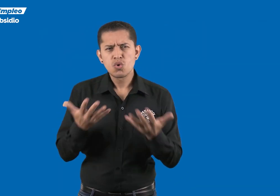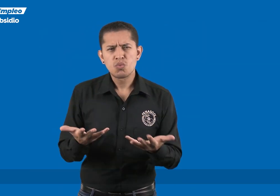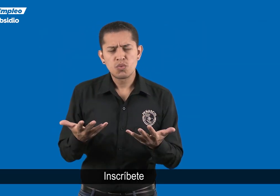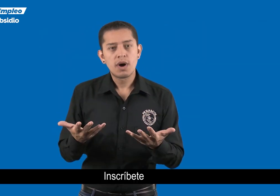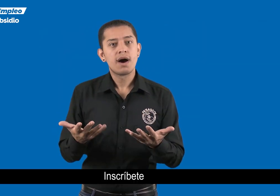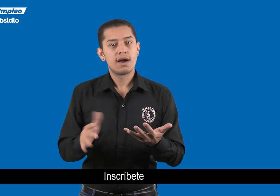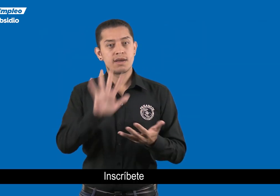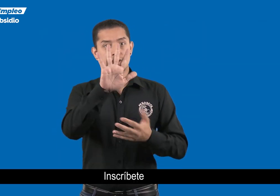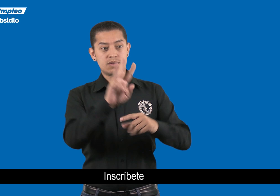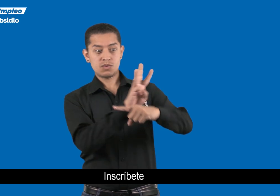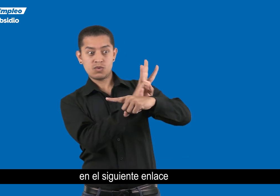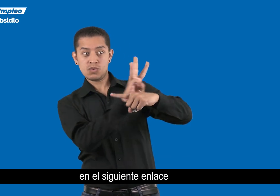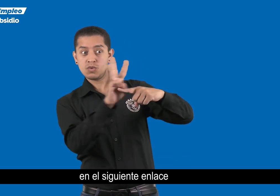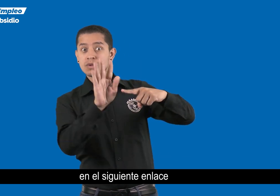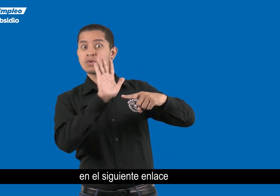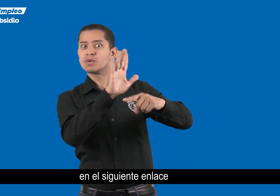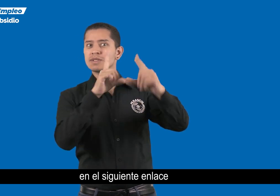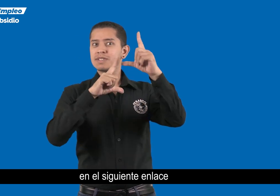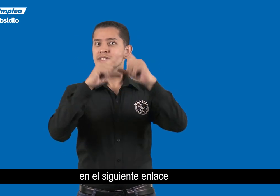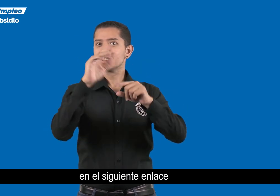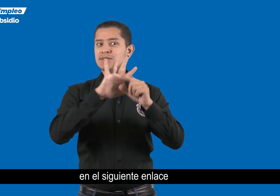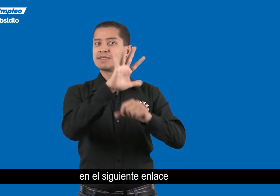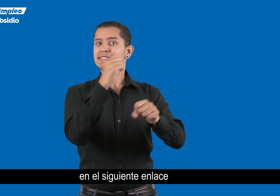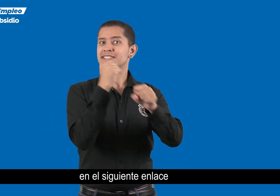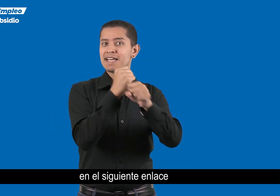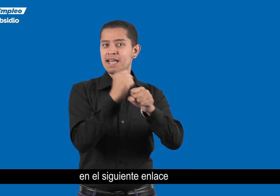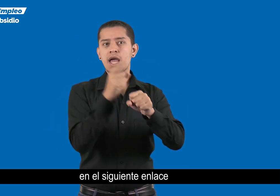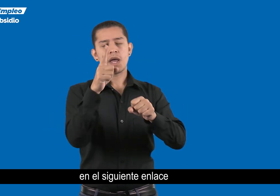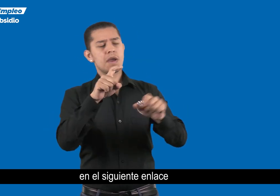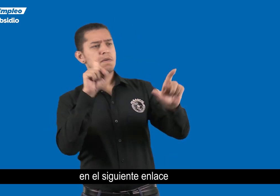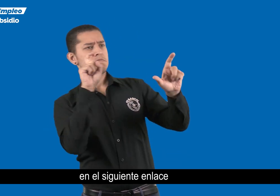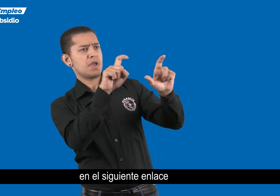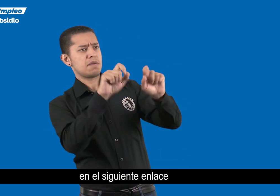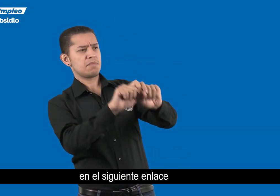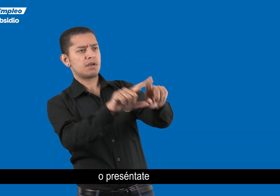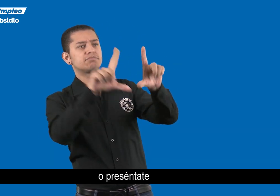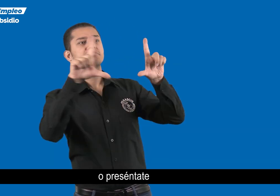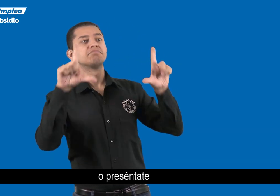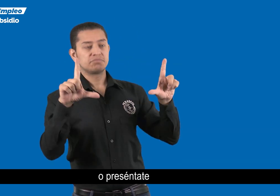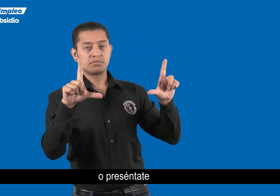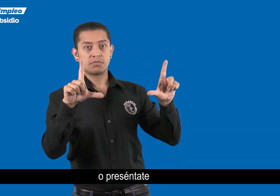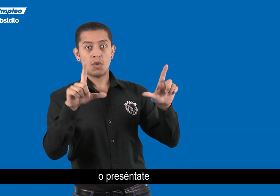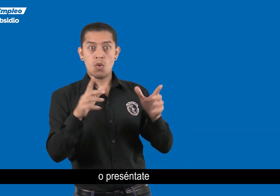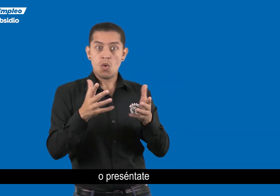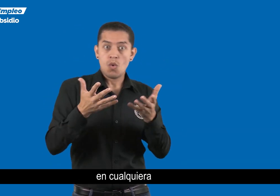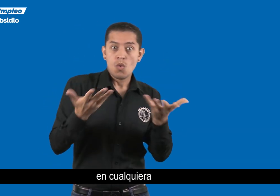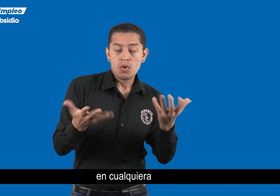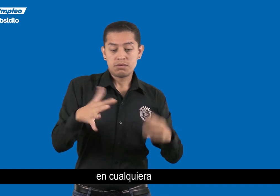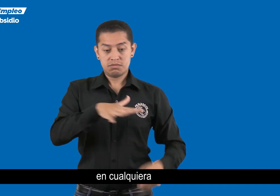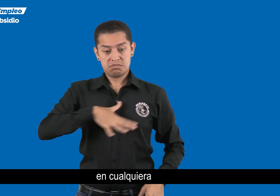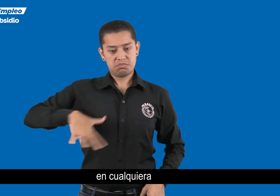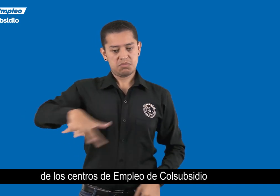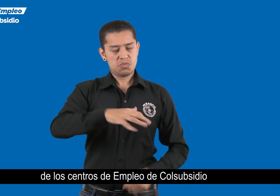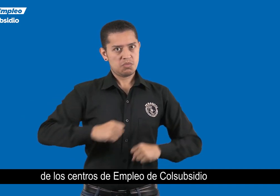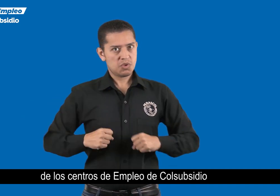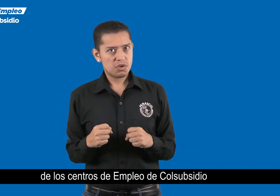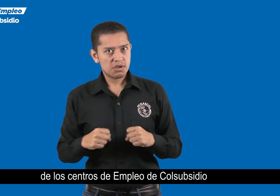Inscríbete en el siguiente enlace. O preséntate en cualquiera de los centros de